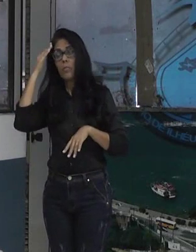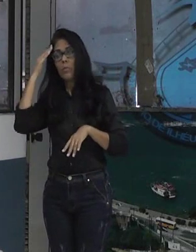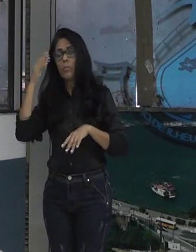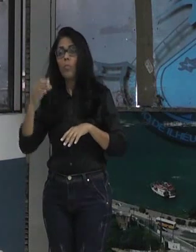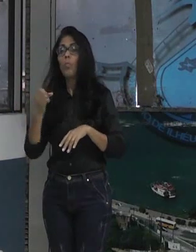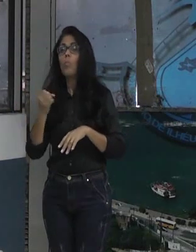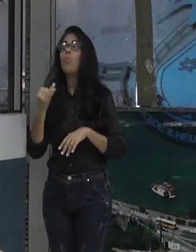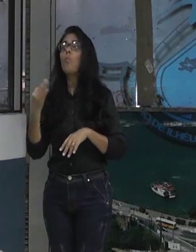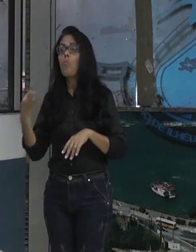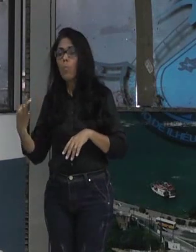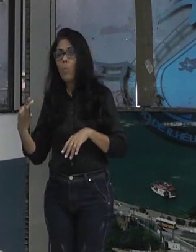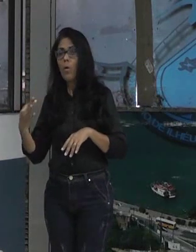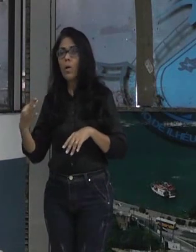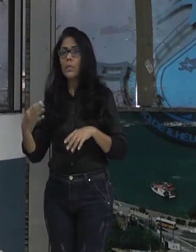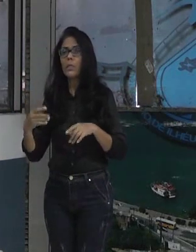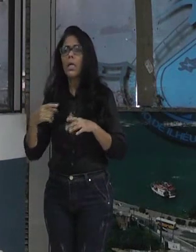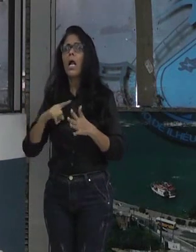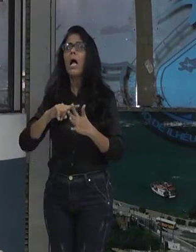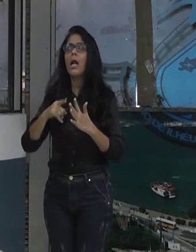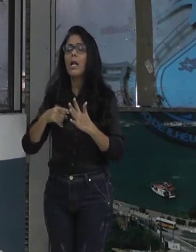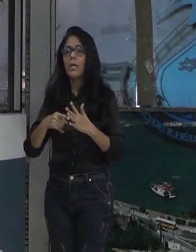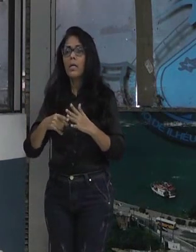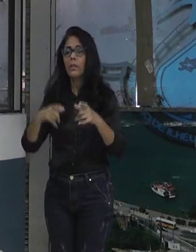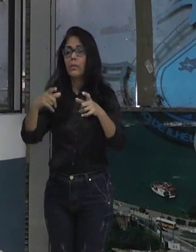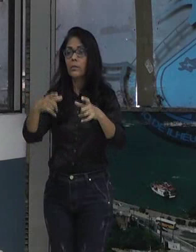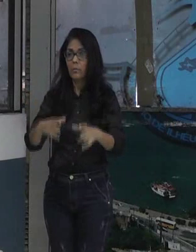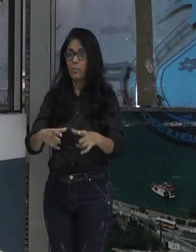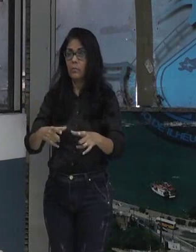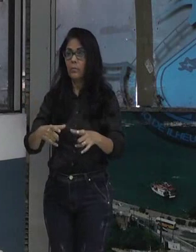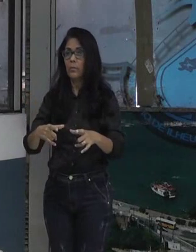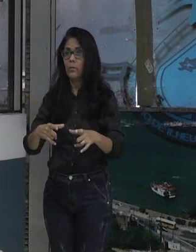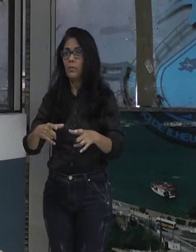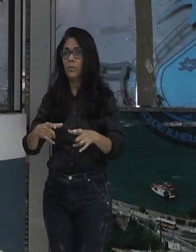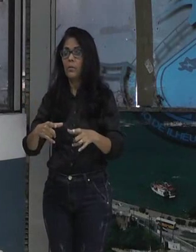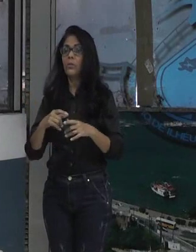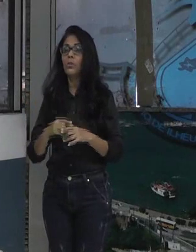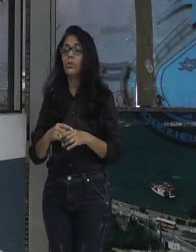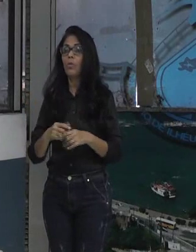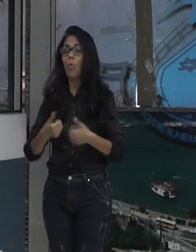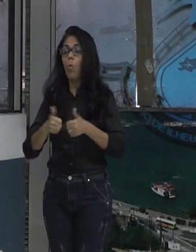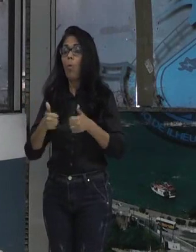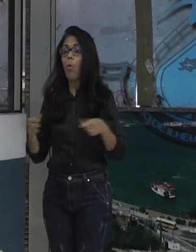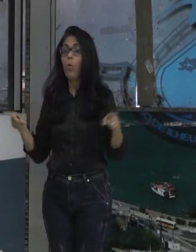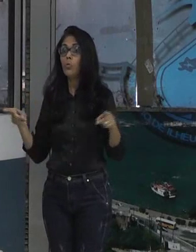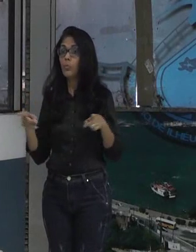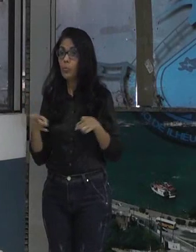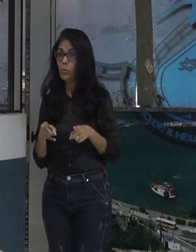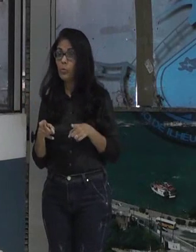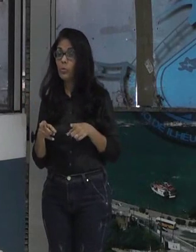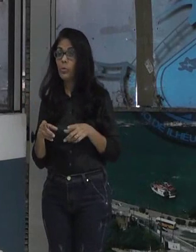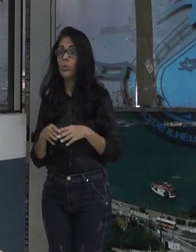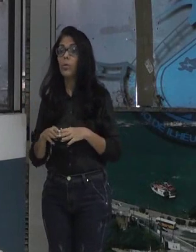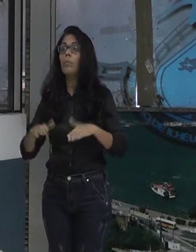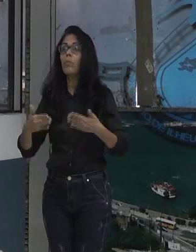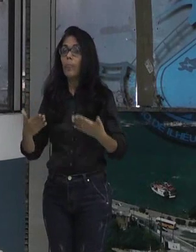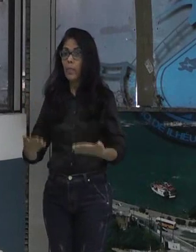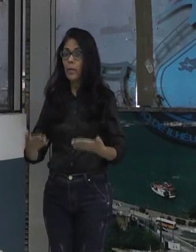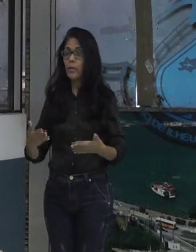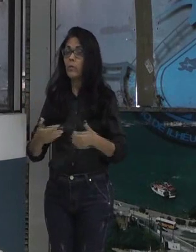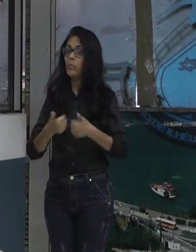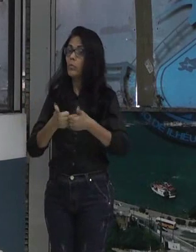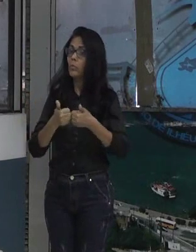quais são os ônibus que estão sem cobrador, com mais de 32 cadeiras, e fazer